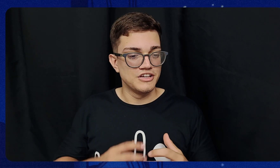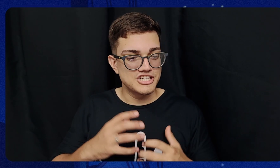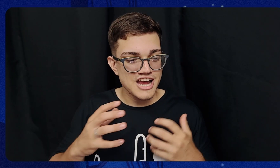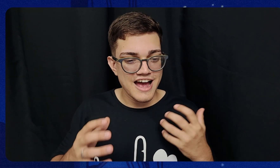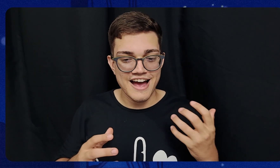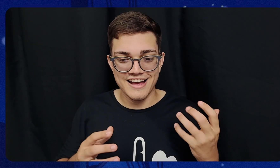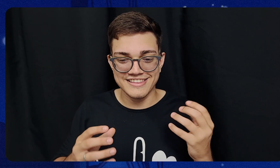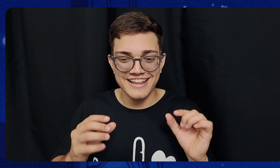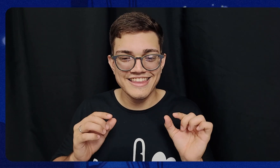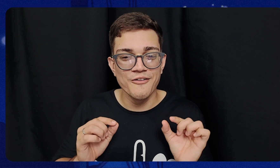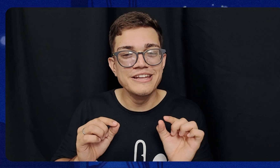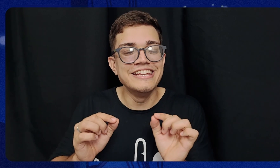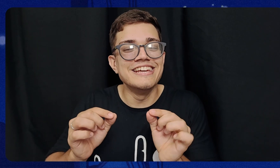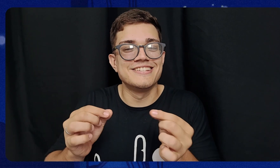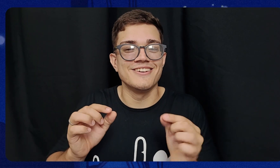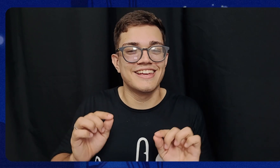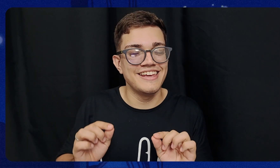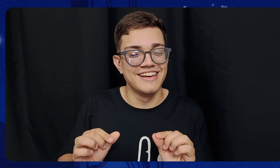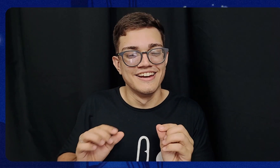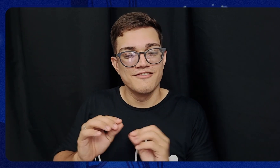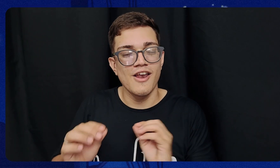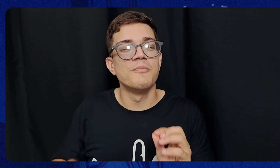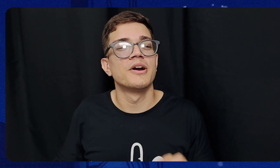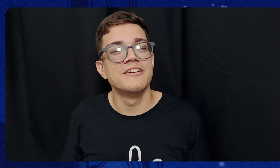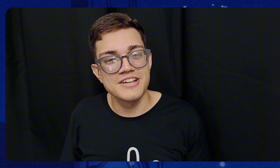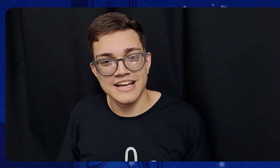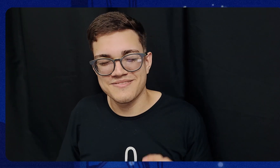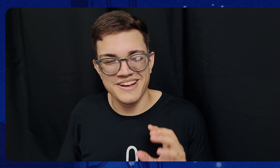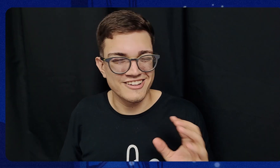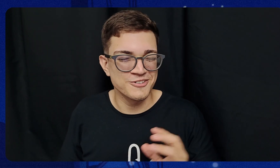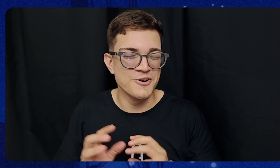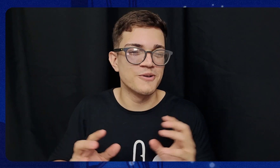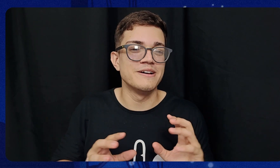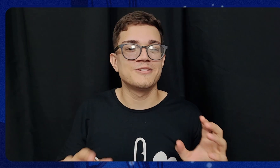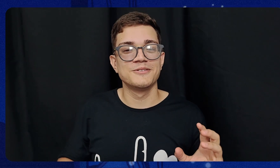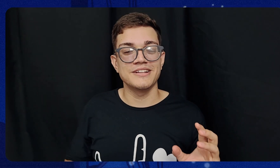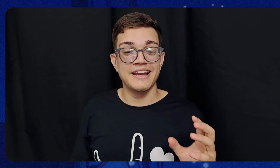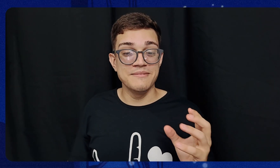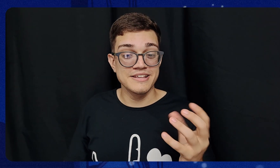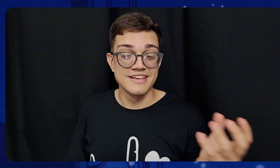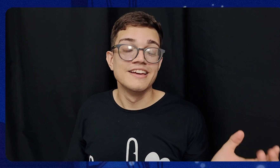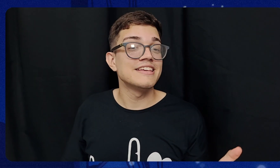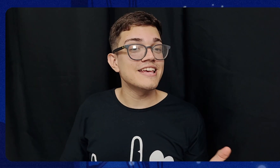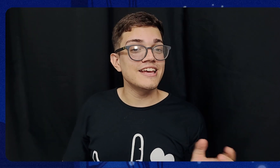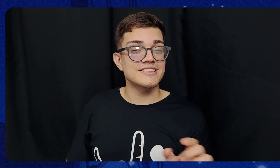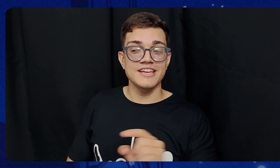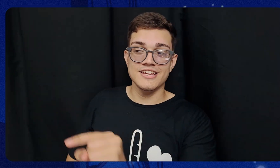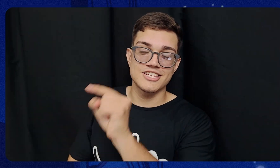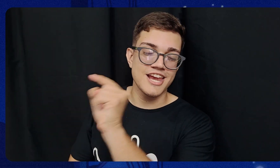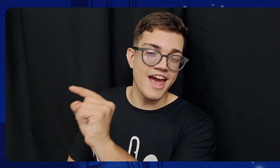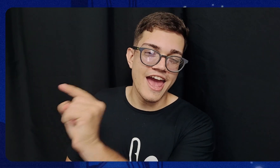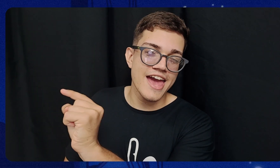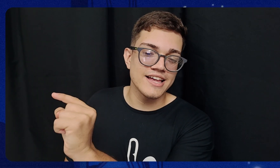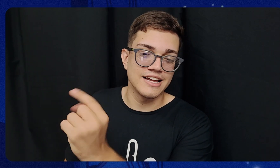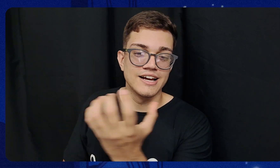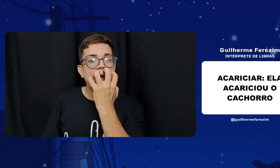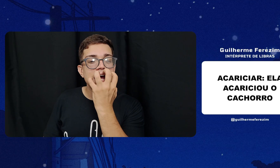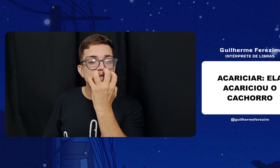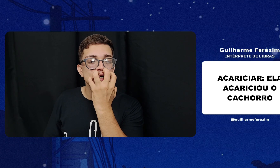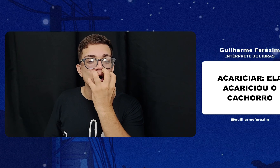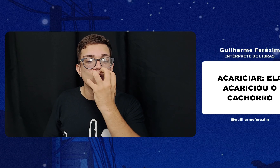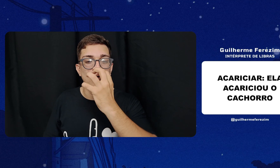posso já até dar o início aqui, falar um pouquinho de classificador, uma estrutura da Libras, que seria a seguinte.